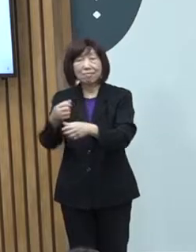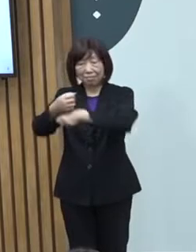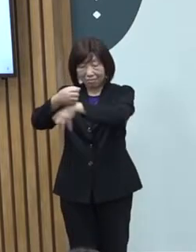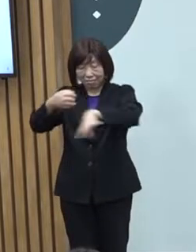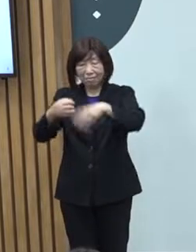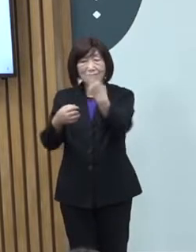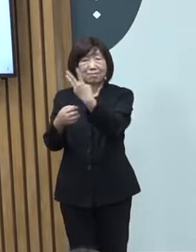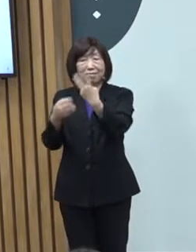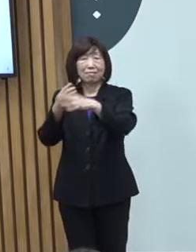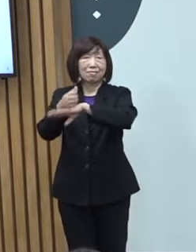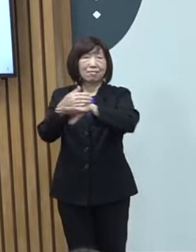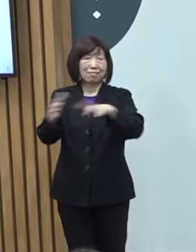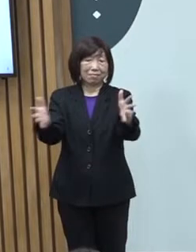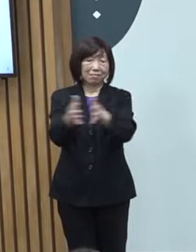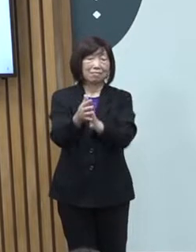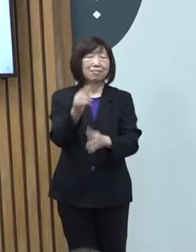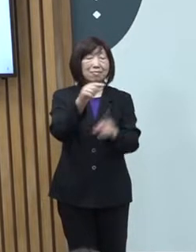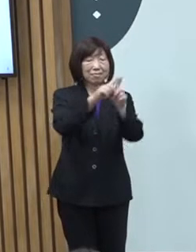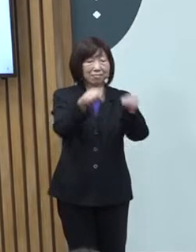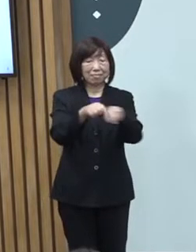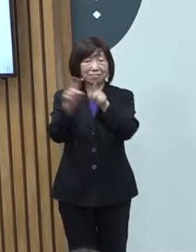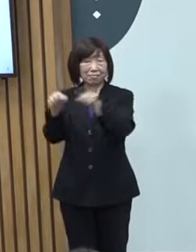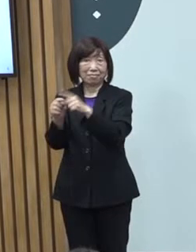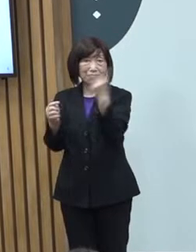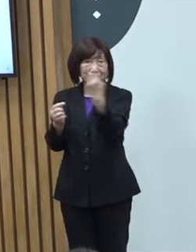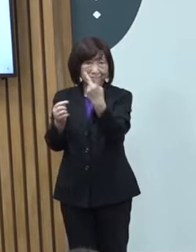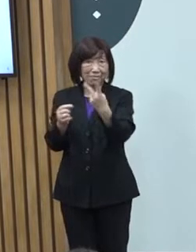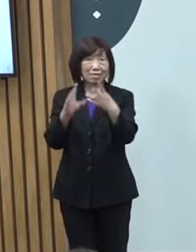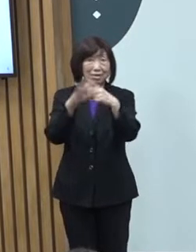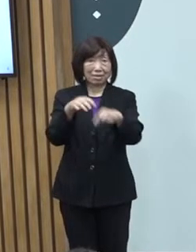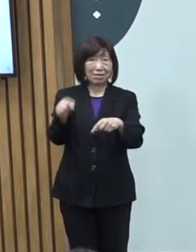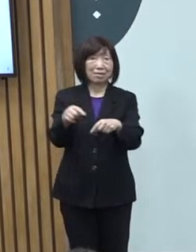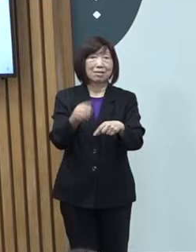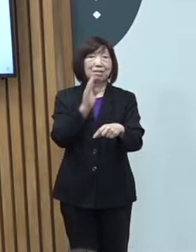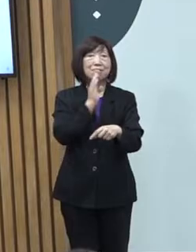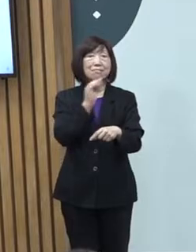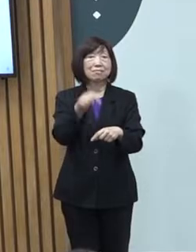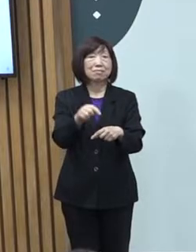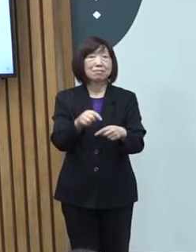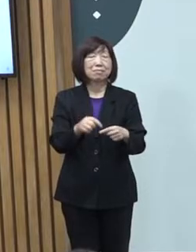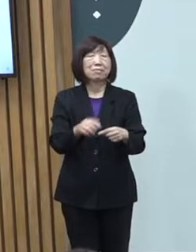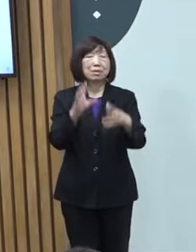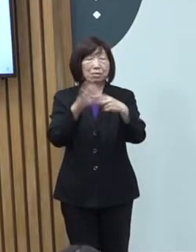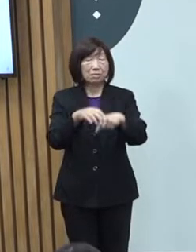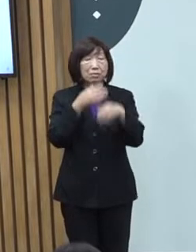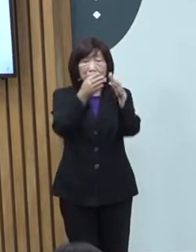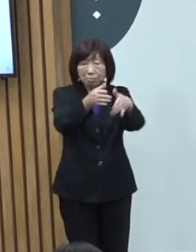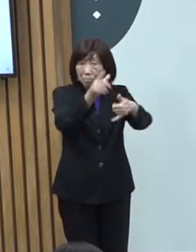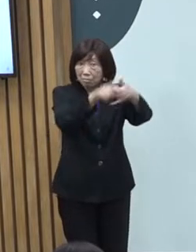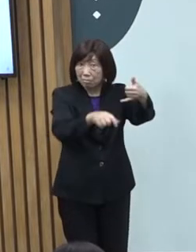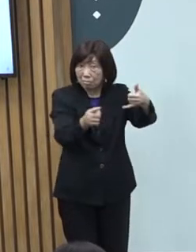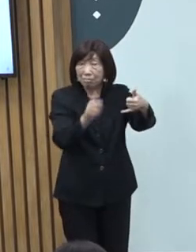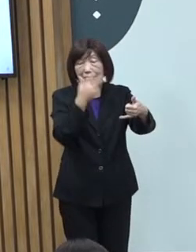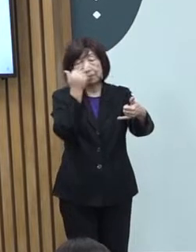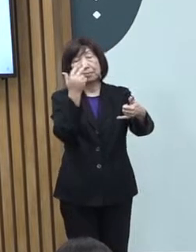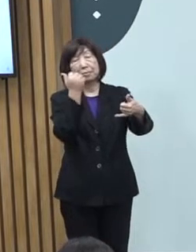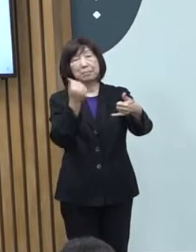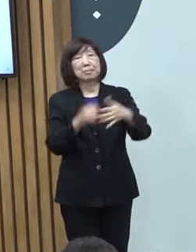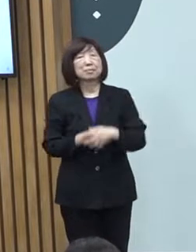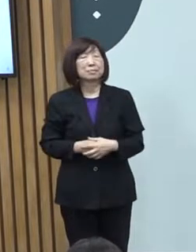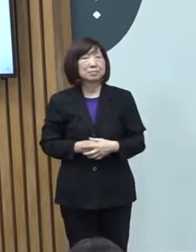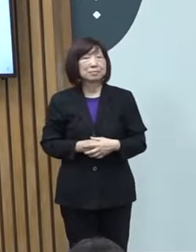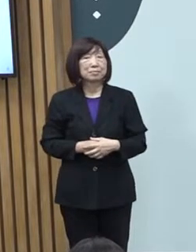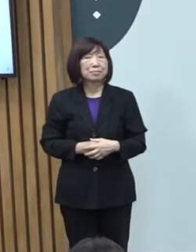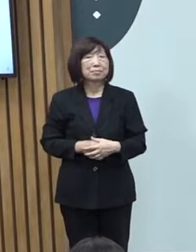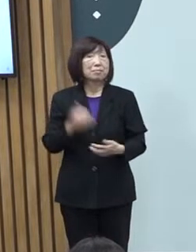车的。好，那所以就是说一张缴款书就可以归到五部，那这样子对民众来讲呢是相当的方便。但